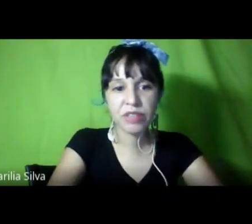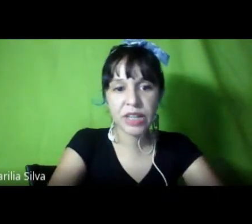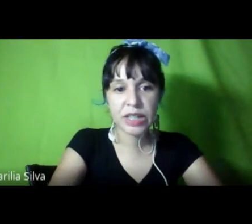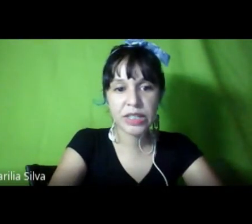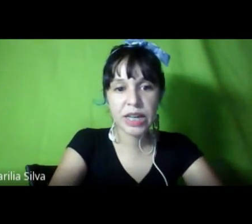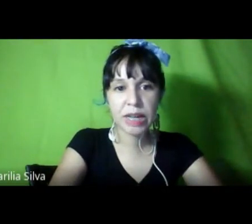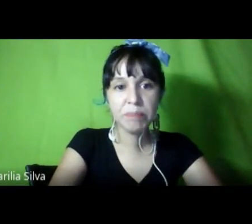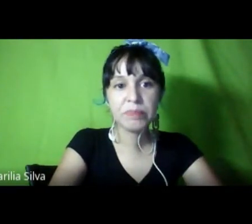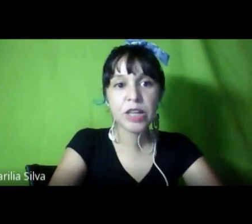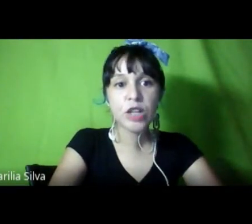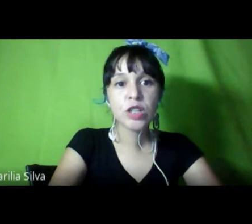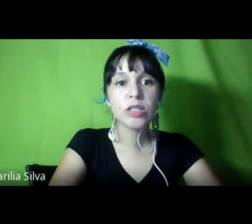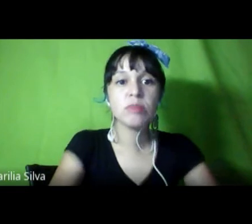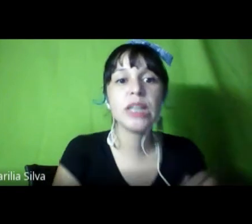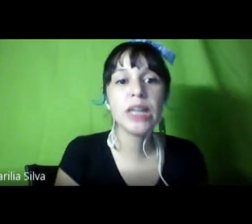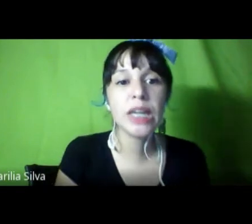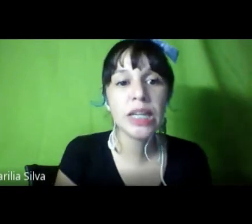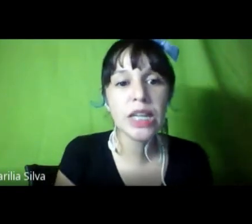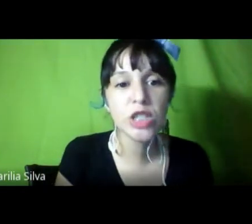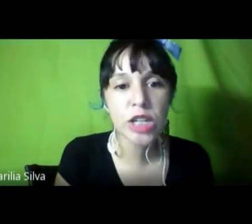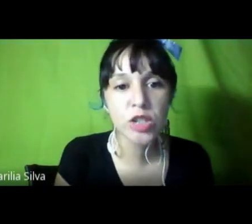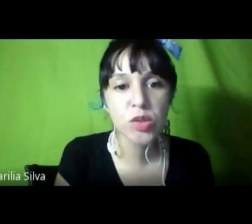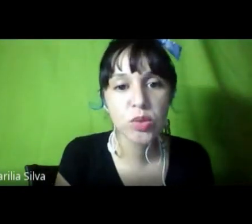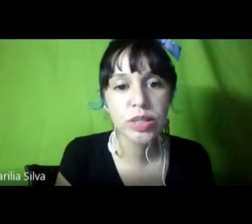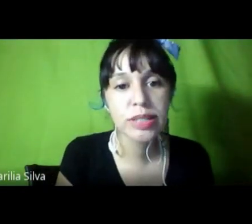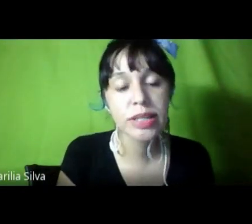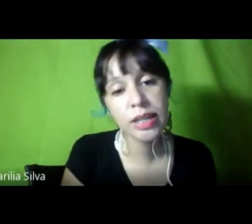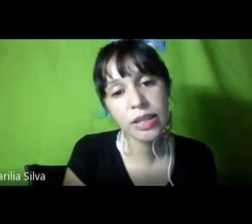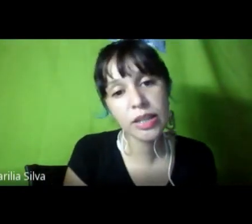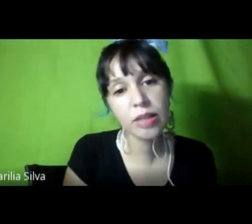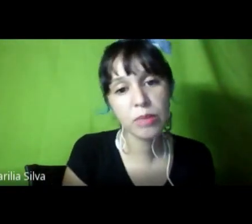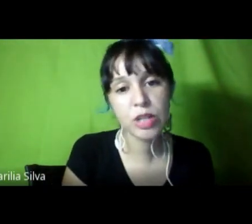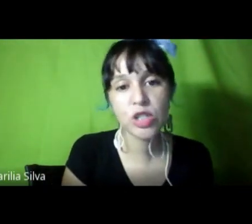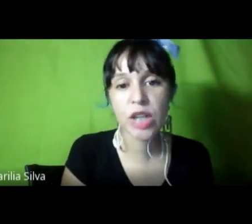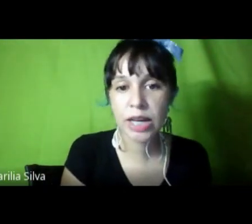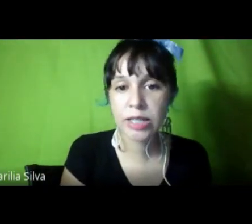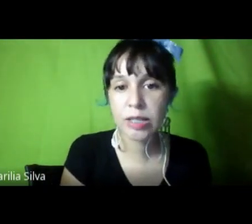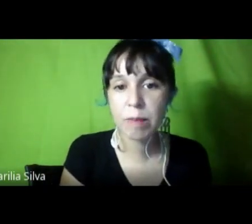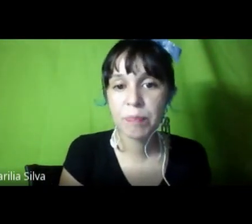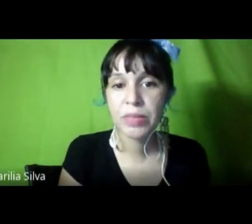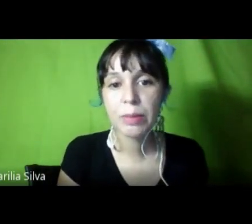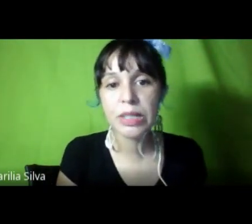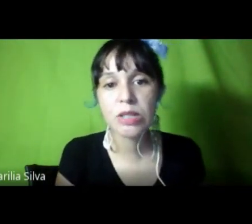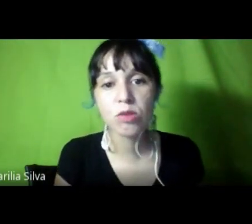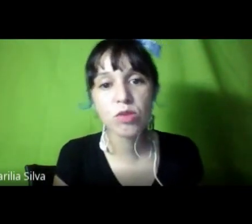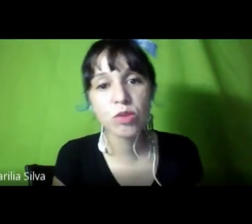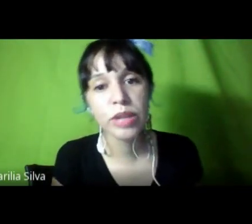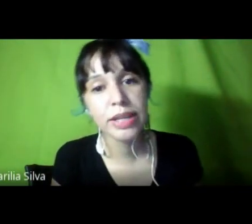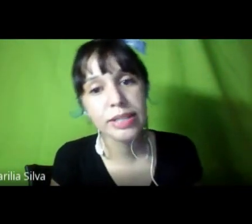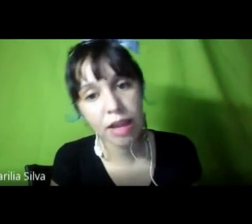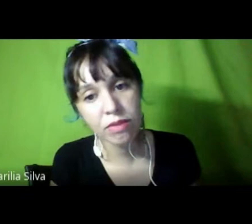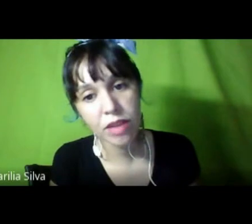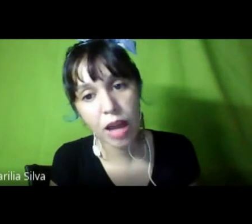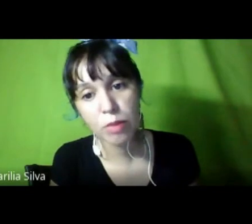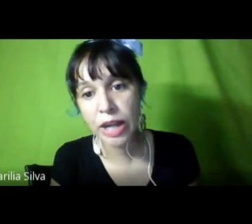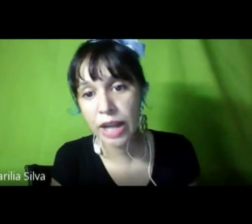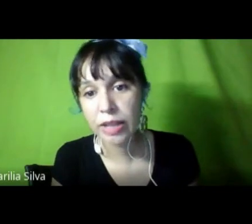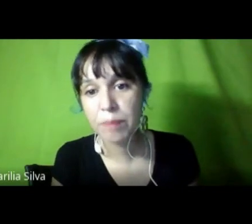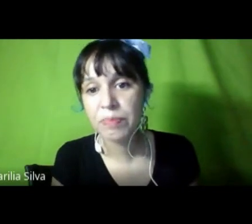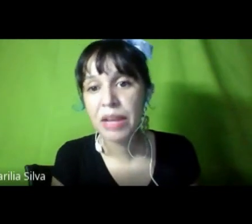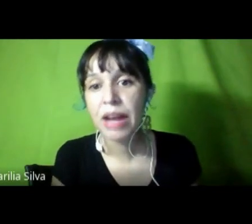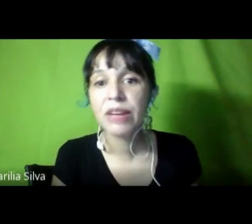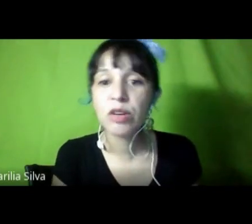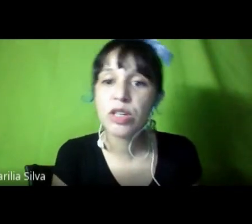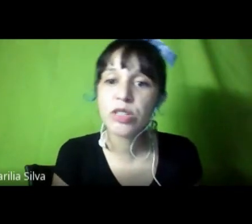para finalizar, nós temos aqui identidades surdas intermediárias, que apresentam surdez leve a